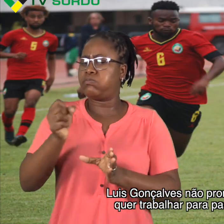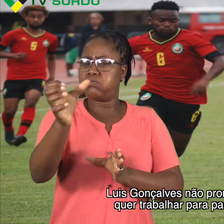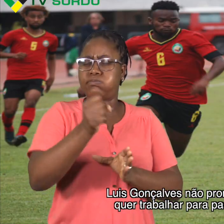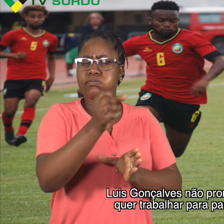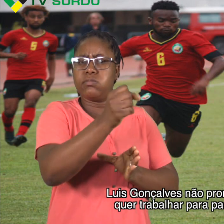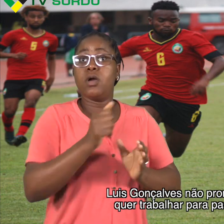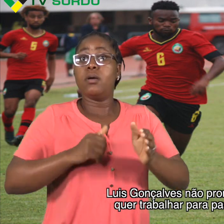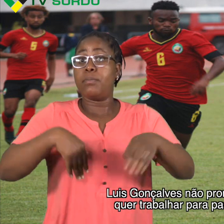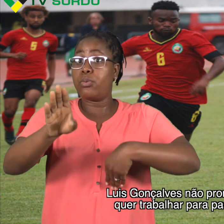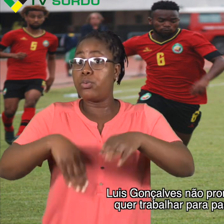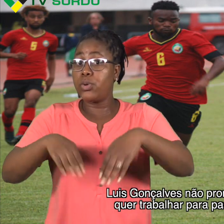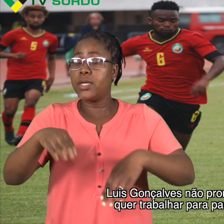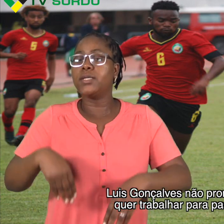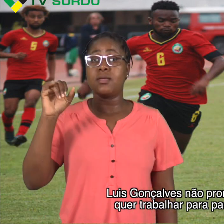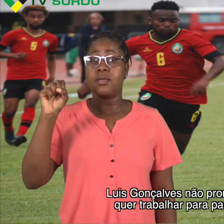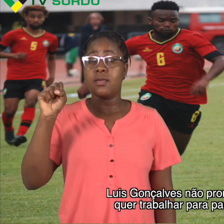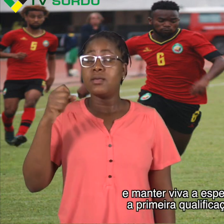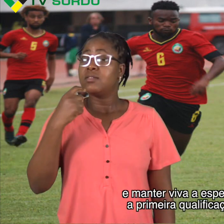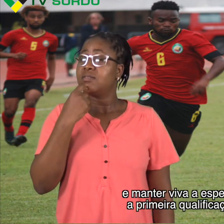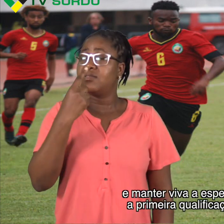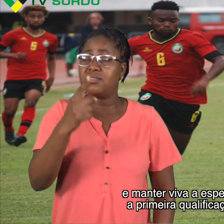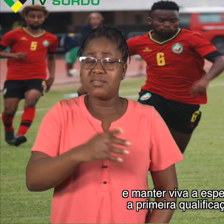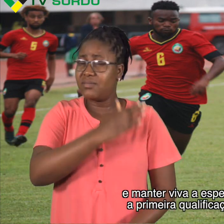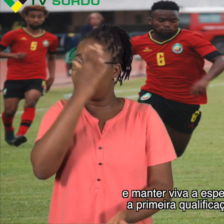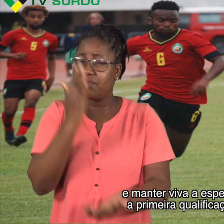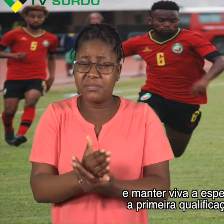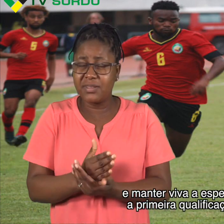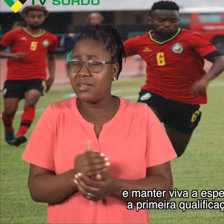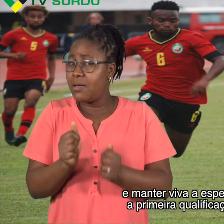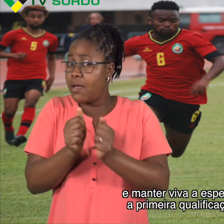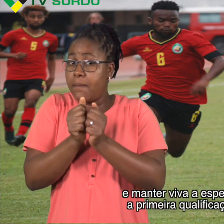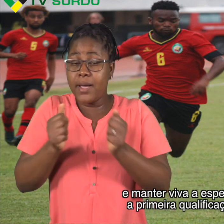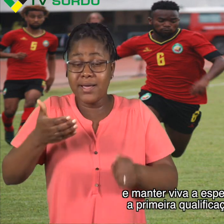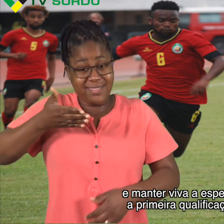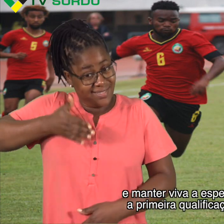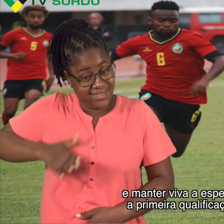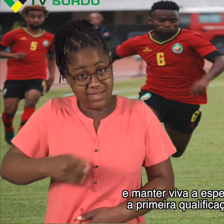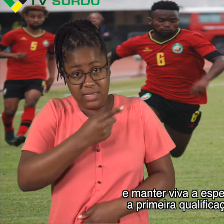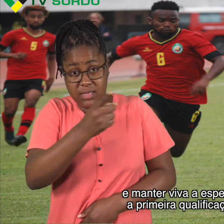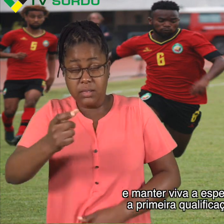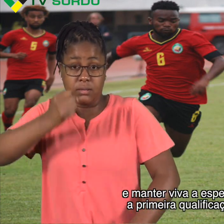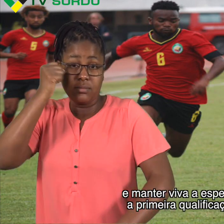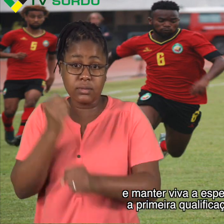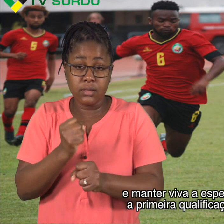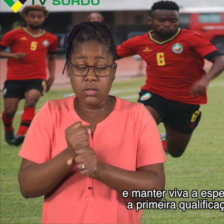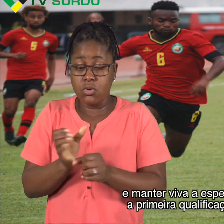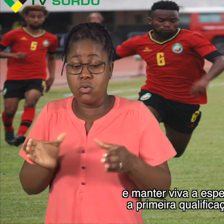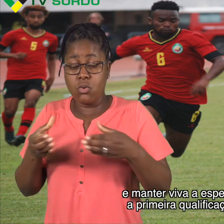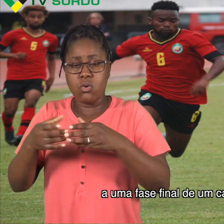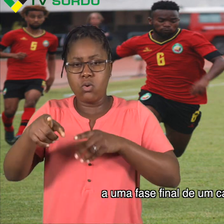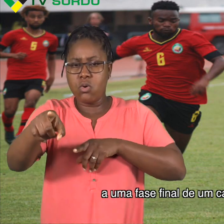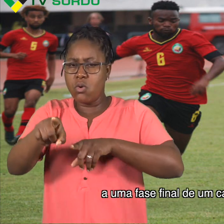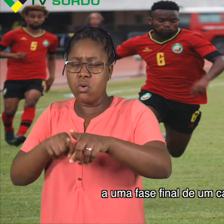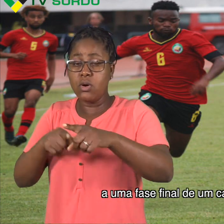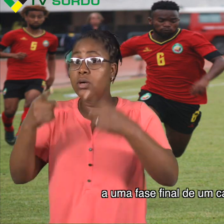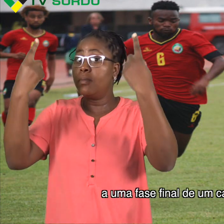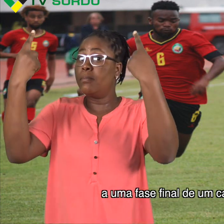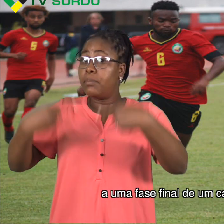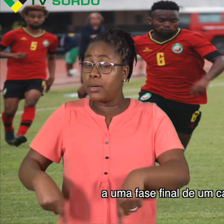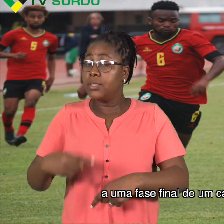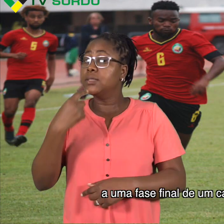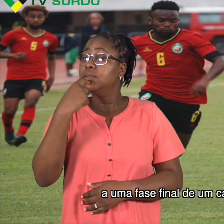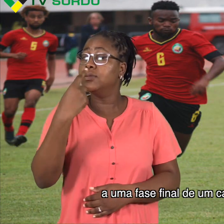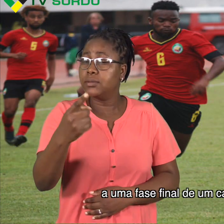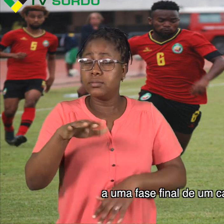Vinca que quer trabalhar para passar a eliminatória e manter viva a esperança de garantir a primeira qualificação de Mambas a uma fase